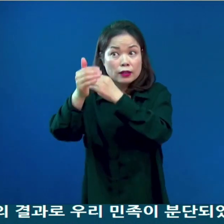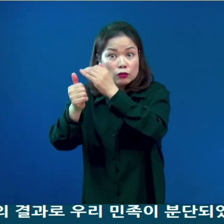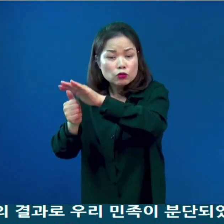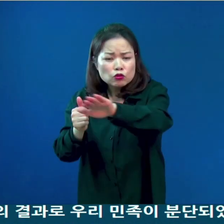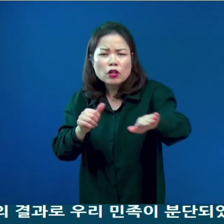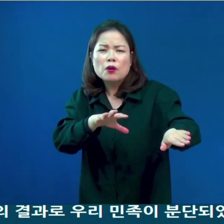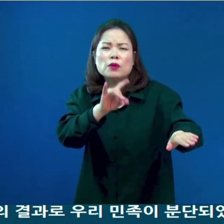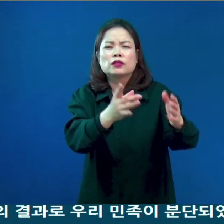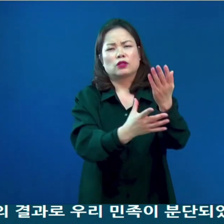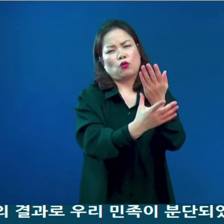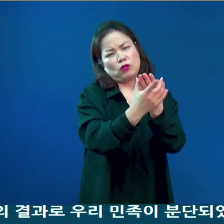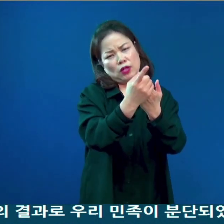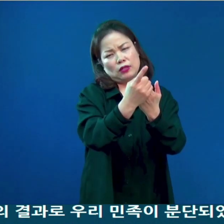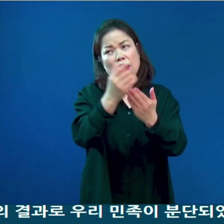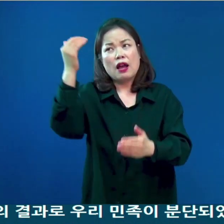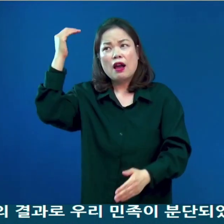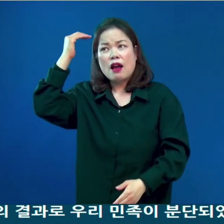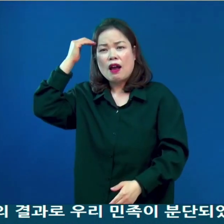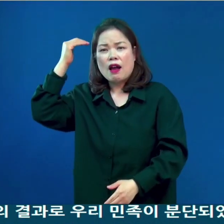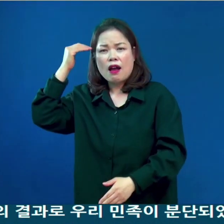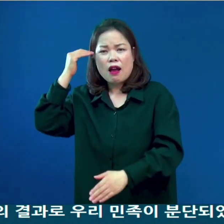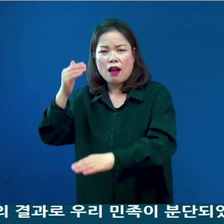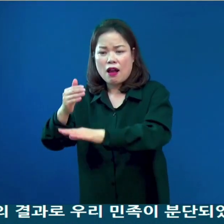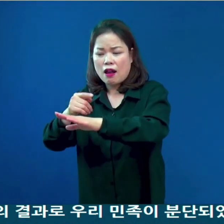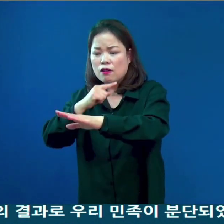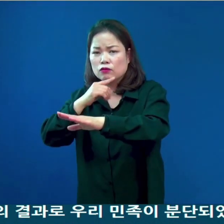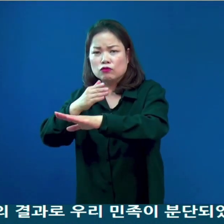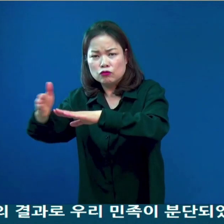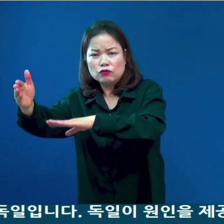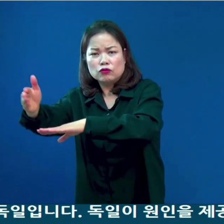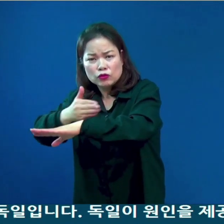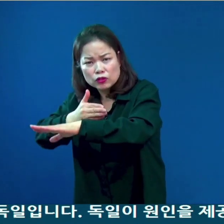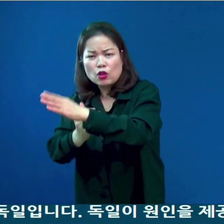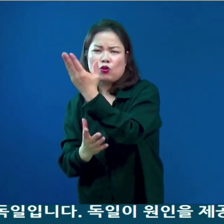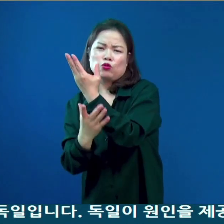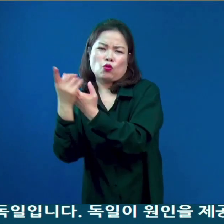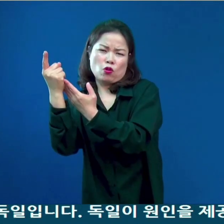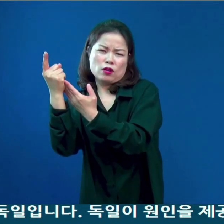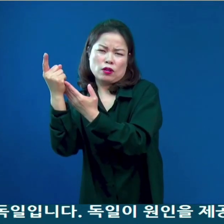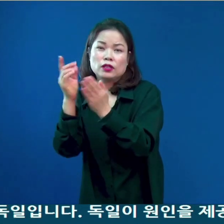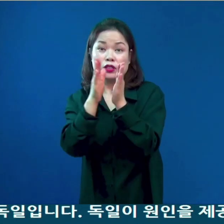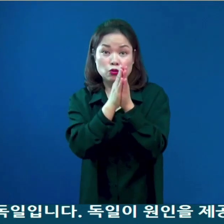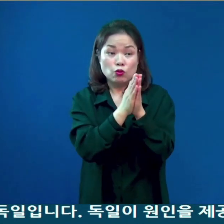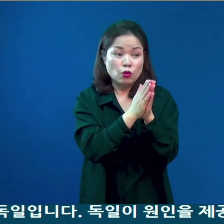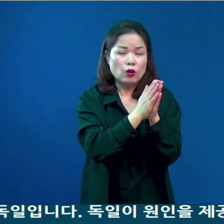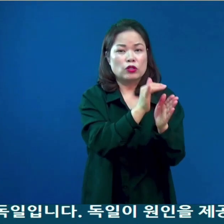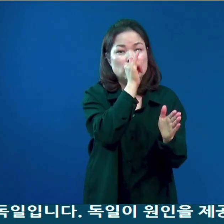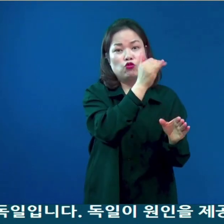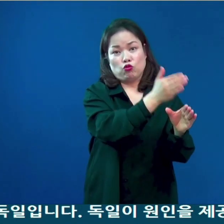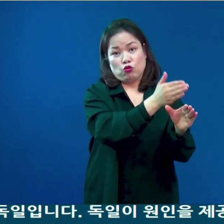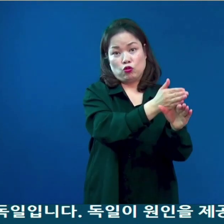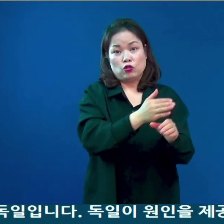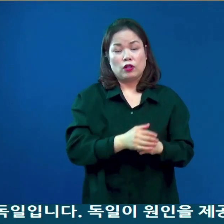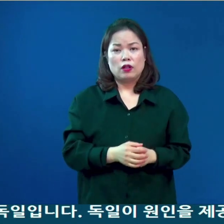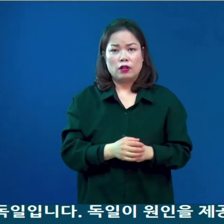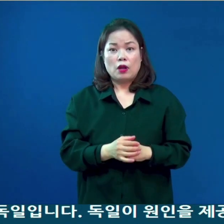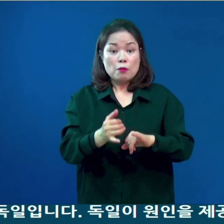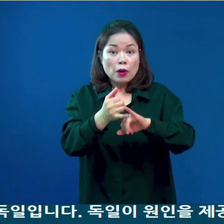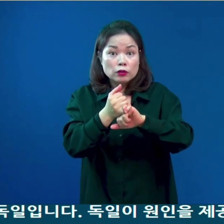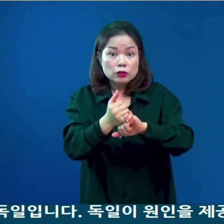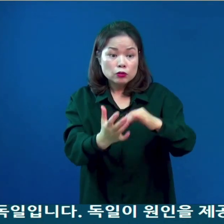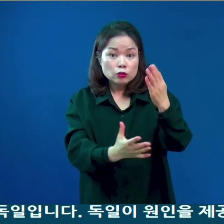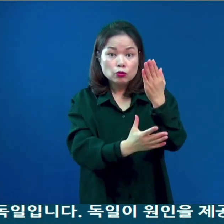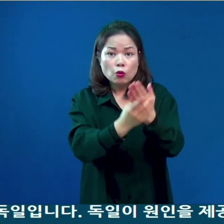우리가 먼저 통일되었으니 한반도의 통일을 허락해달라고 기도하는 그리스도인들을 많이 보았습니다. 그러면 반드시 통일이